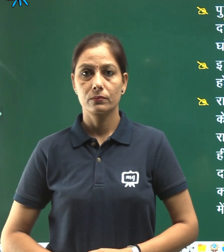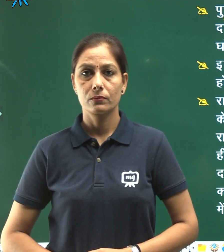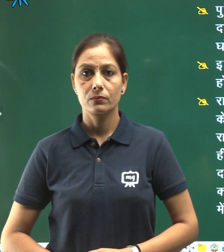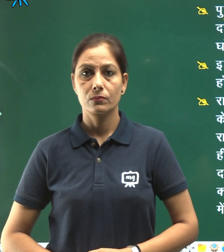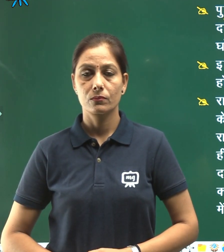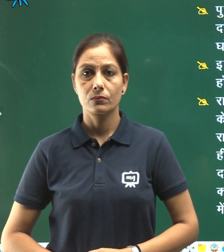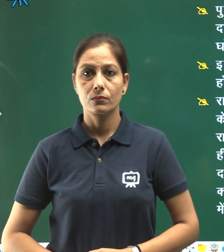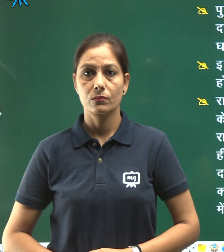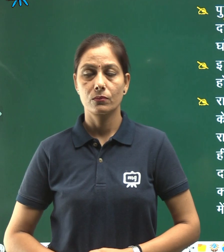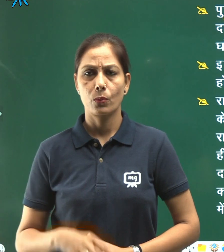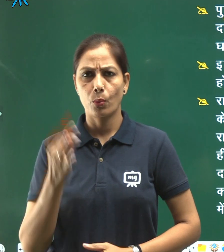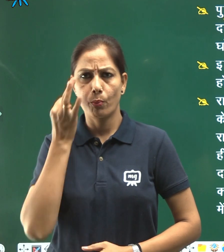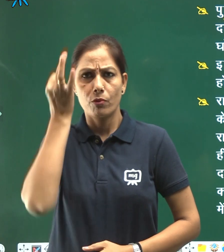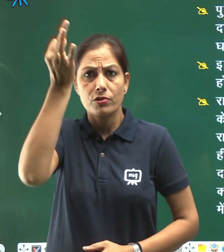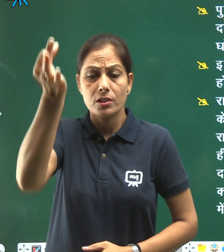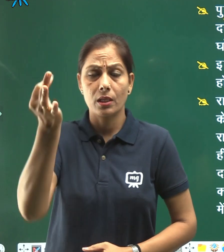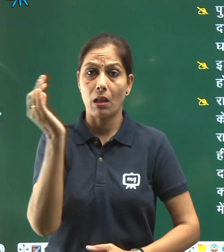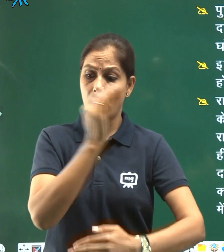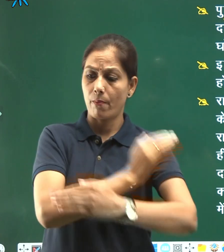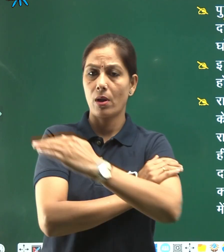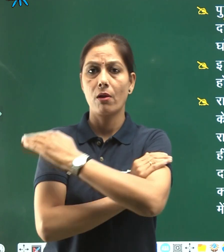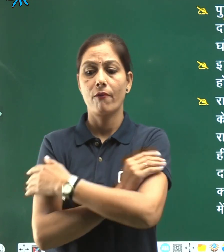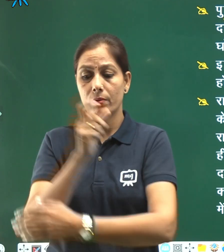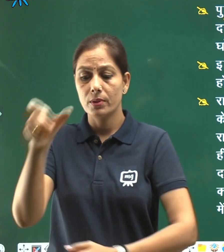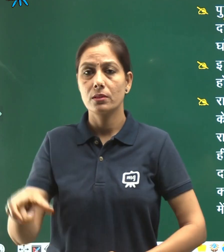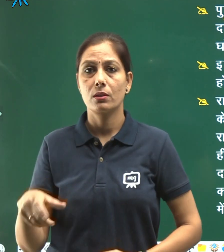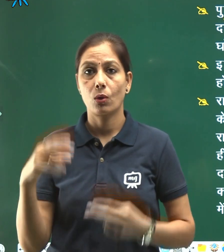भावी पहलवान घोषित हो चुके थे।